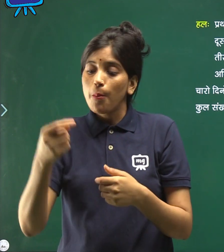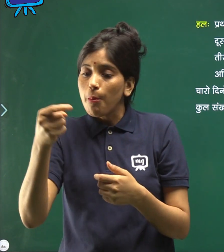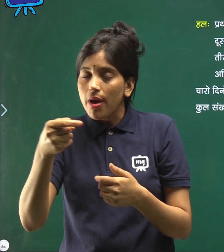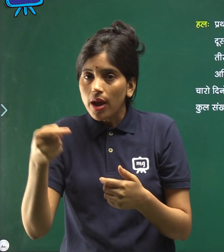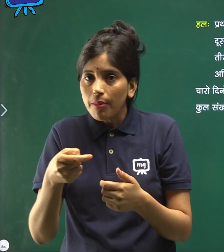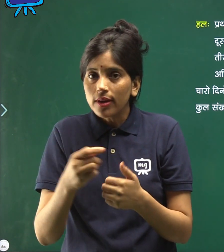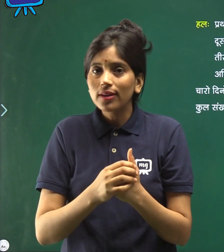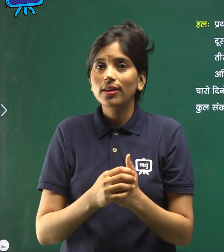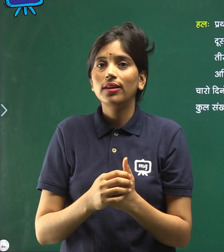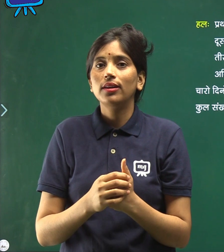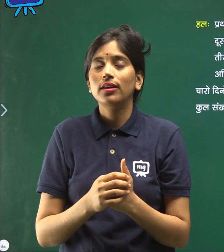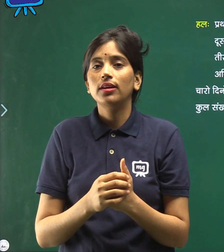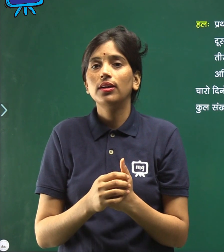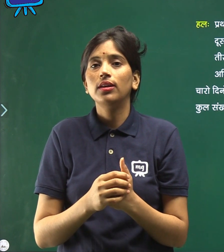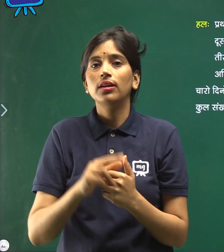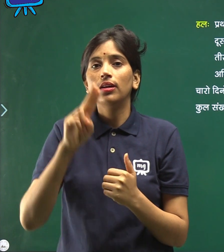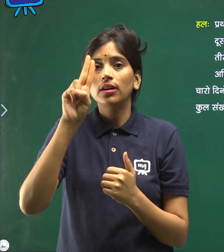बराबर